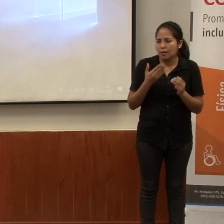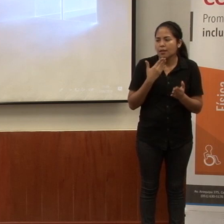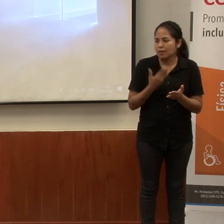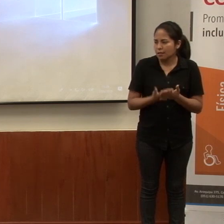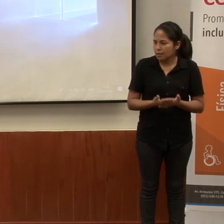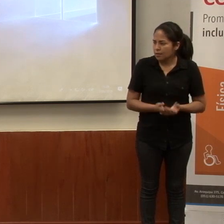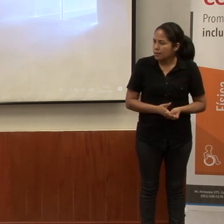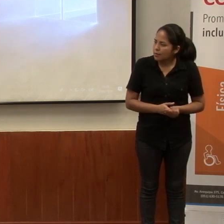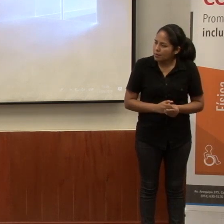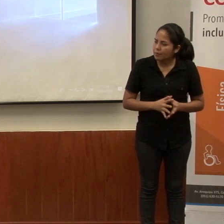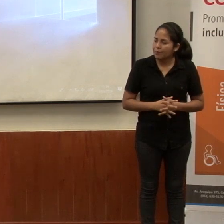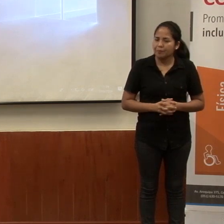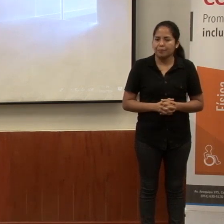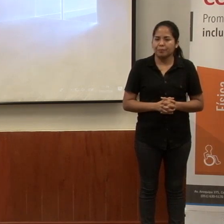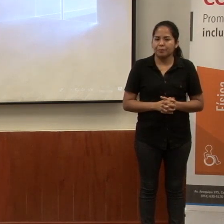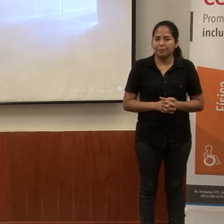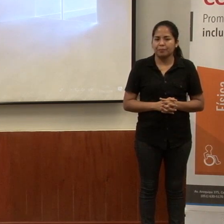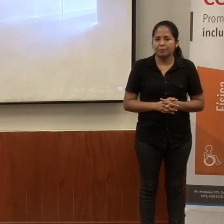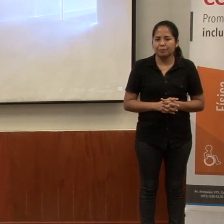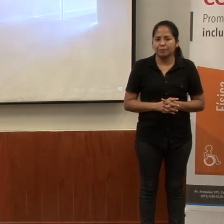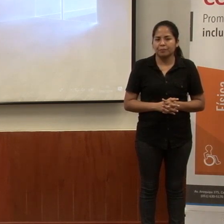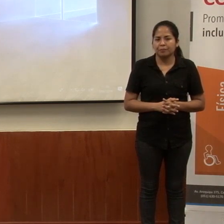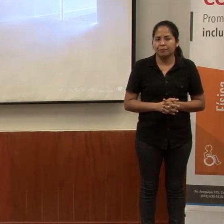la respuesta.